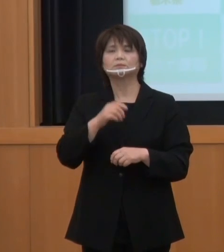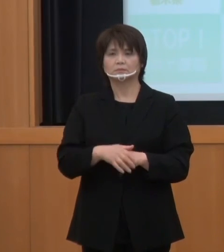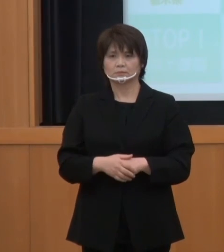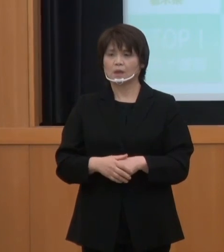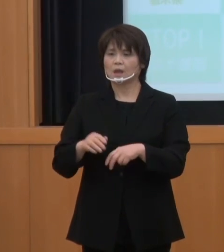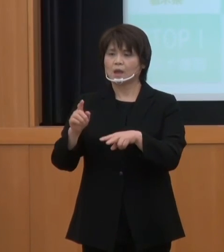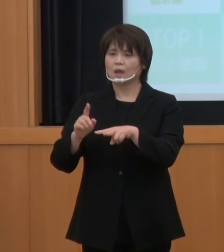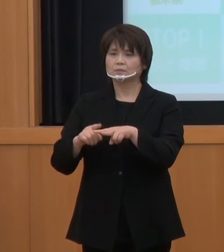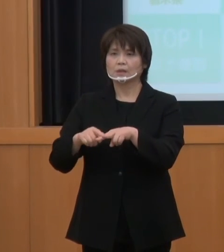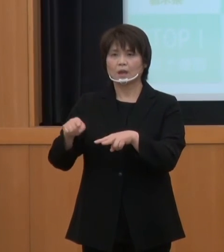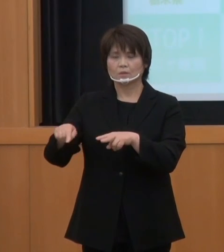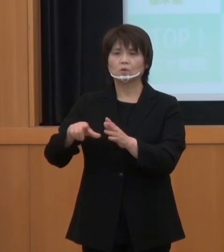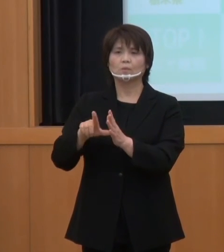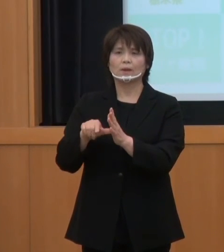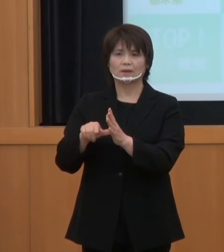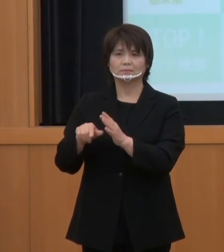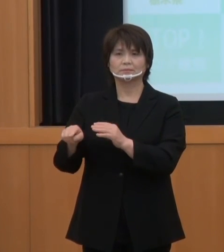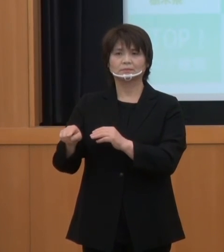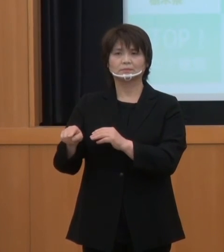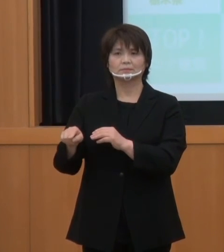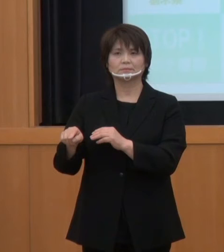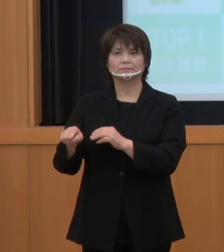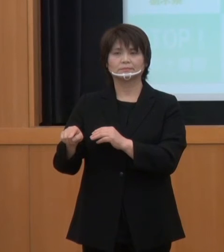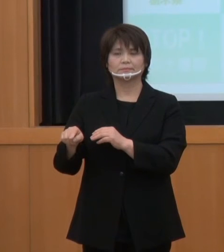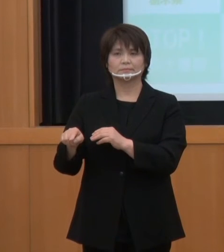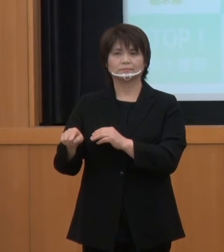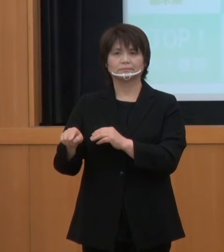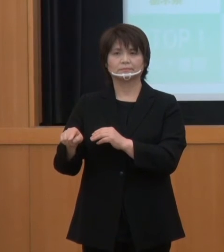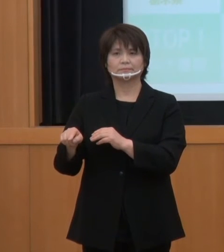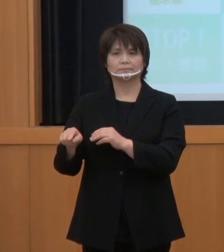足利につきましては